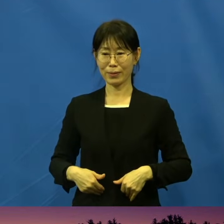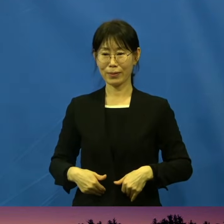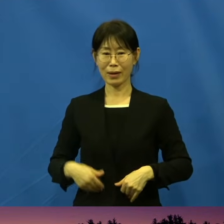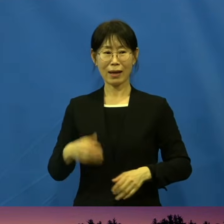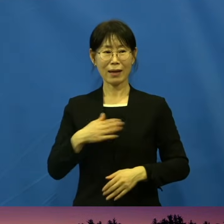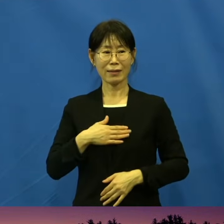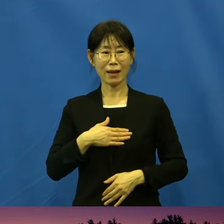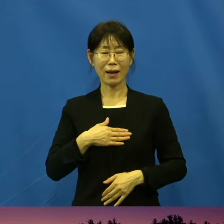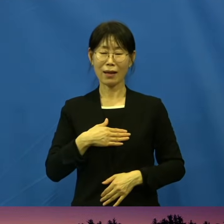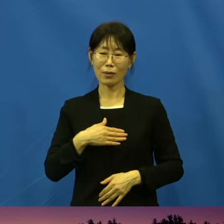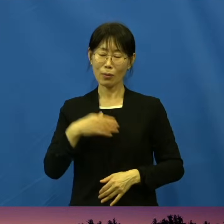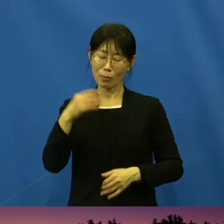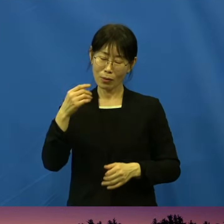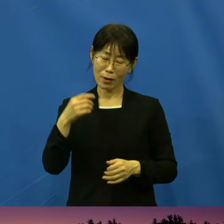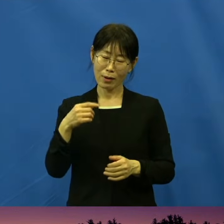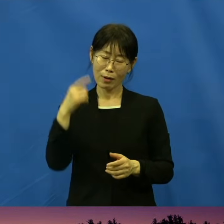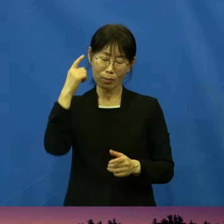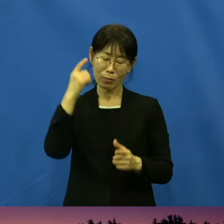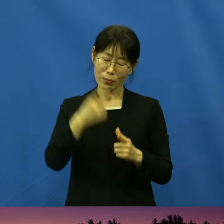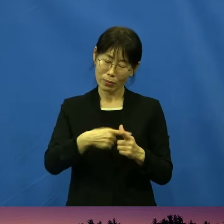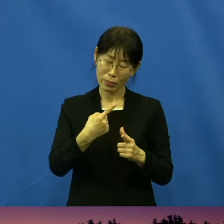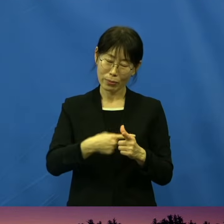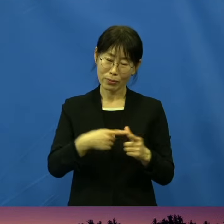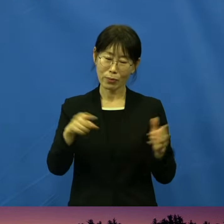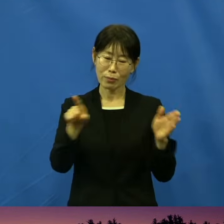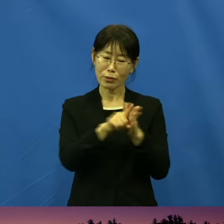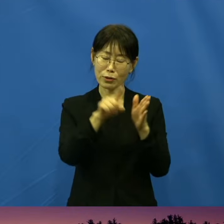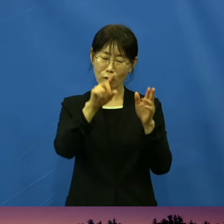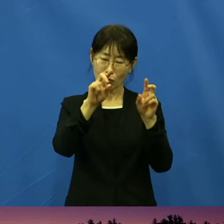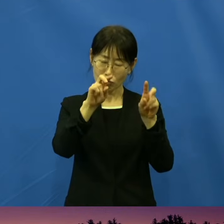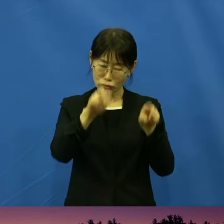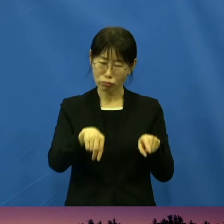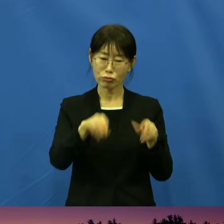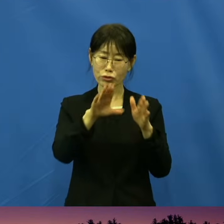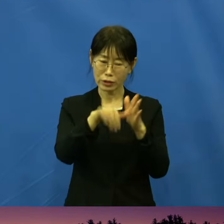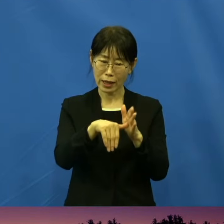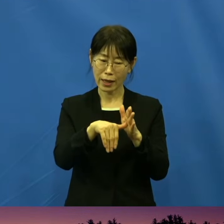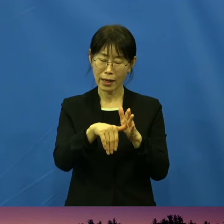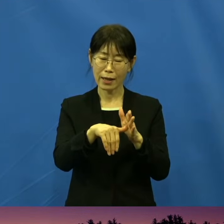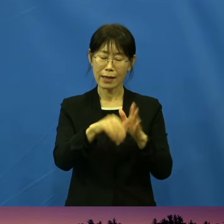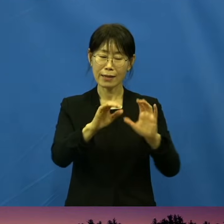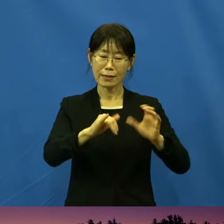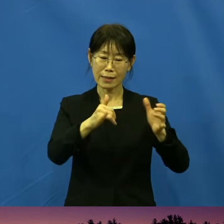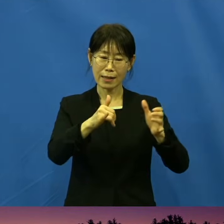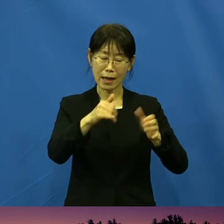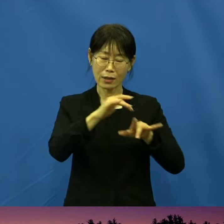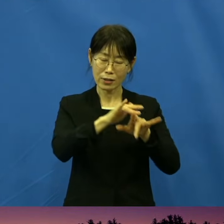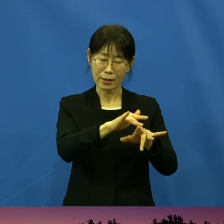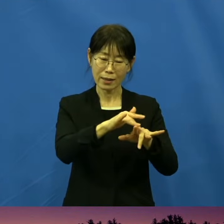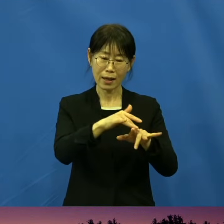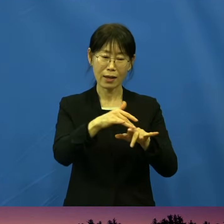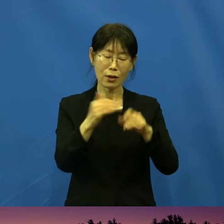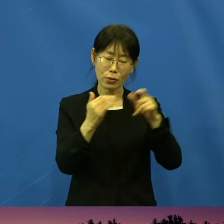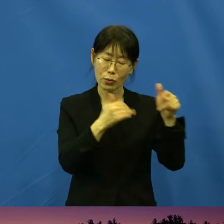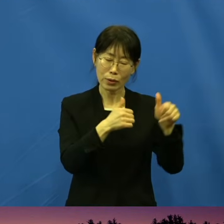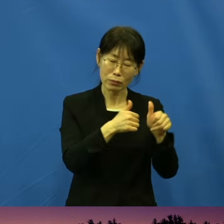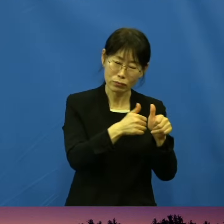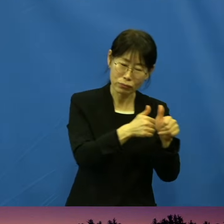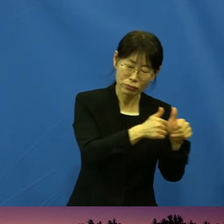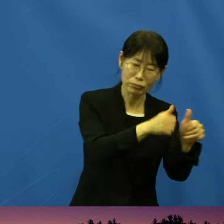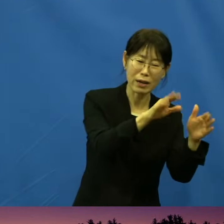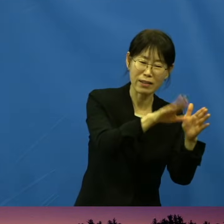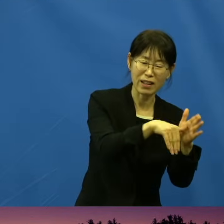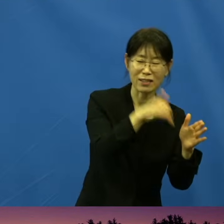낙심하고 절망하는 거죠. 우리가 탄식합니다. 그러나 여러분, 절망하지 마십시오. 그때 우리가 할 일은 나의